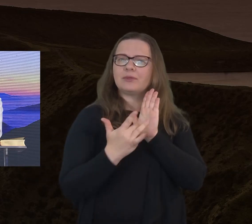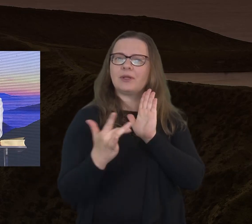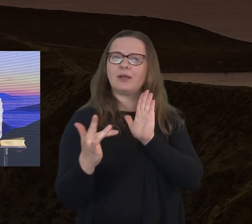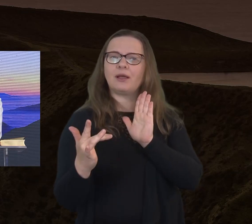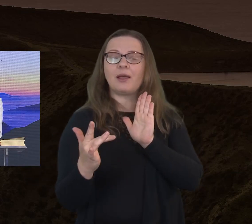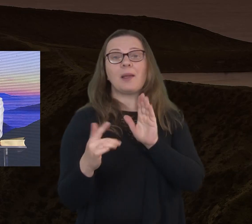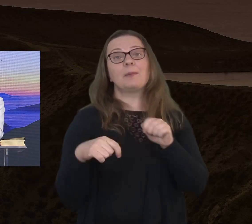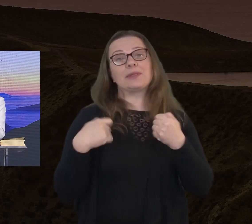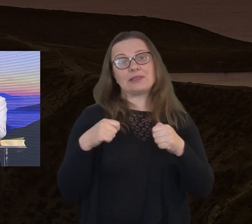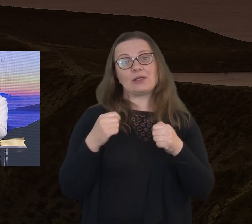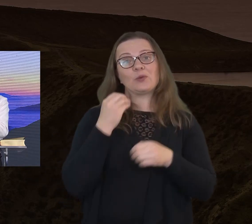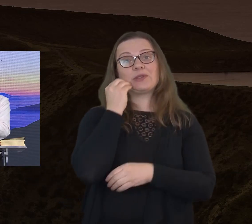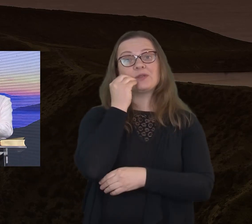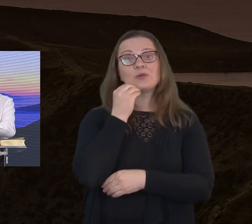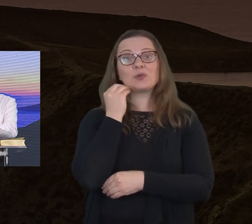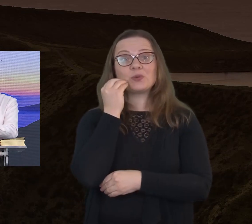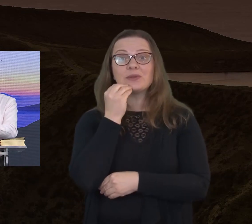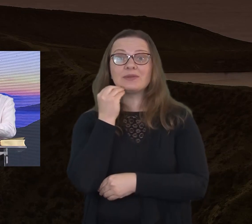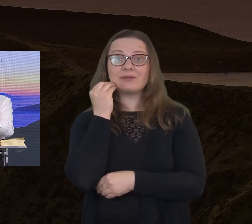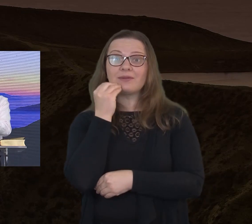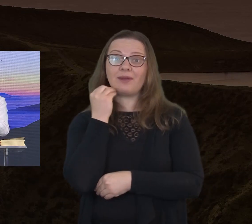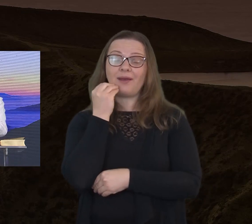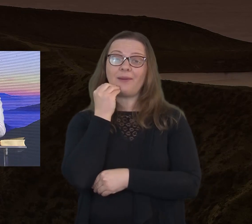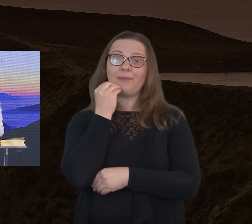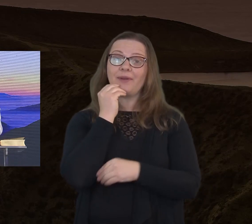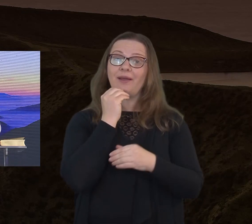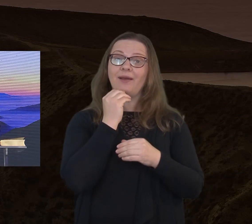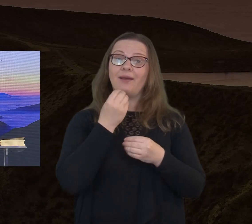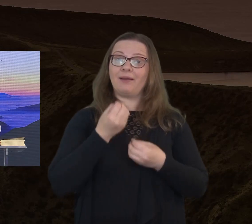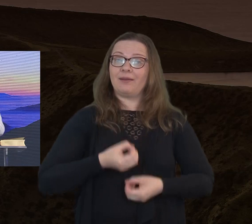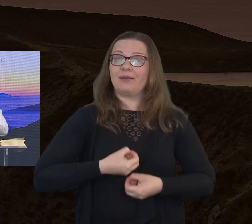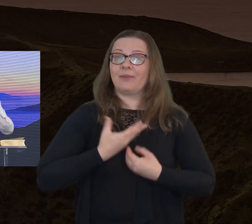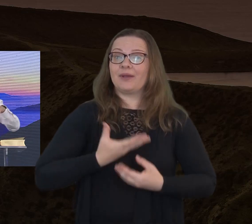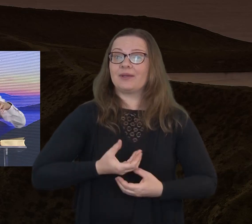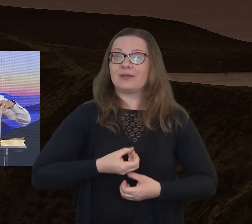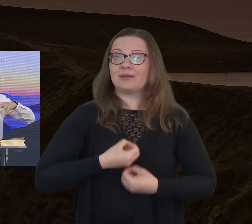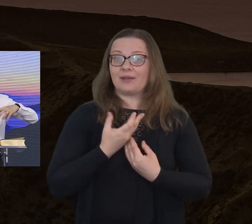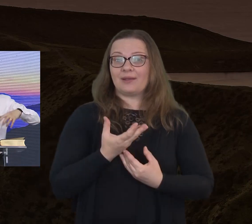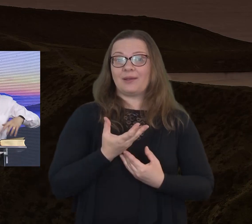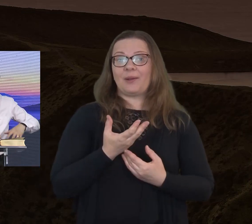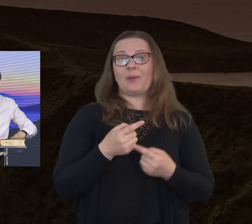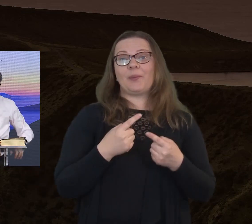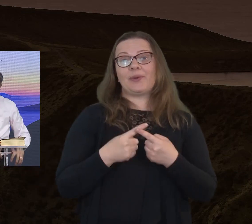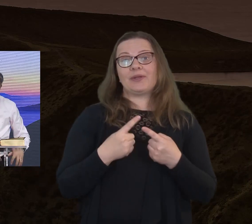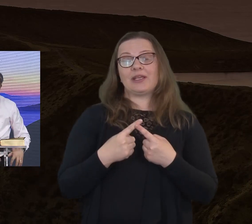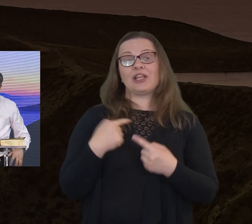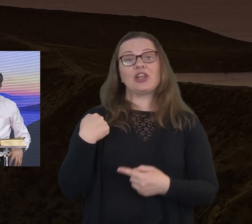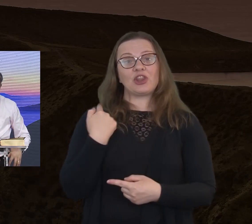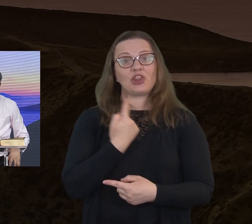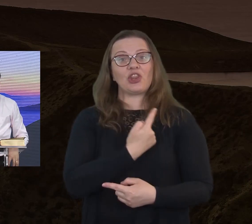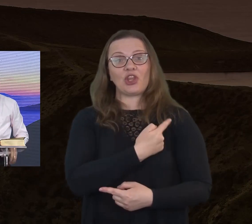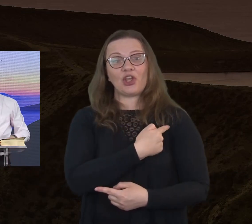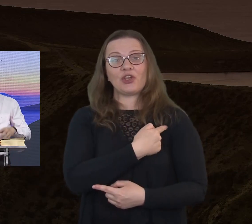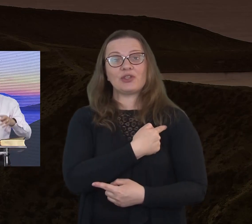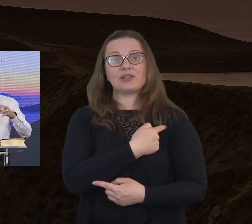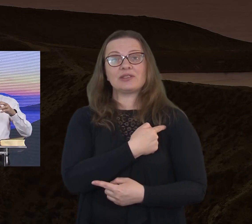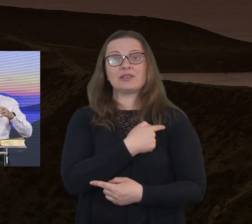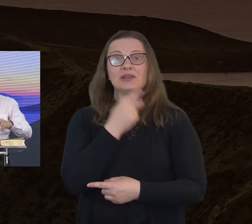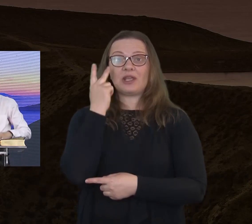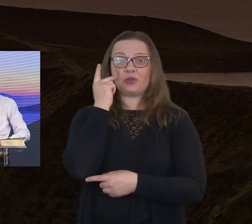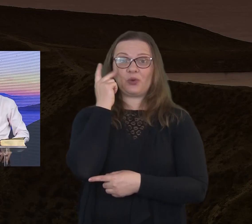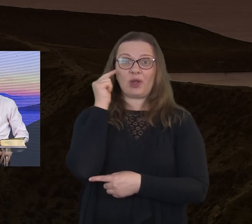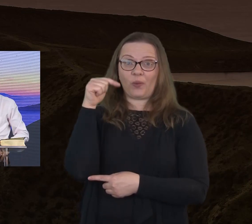comendo, desfrutando dessa riqueza, quer dizer, então precisa de alguém que nasceu nessa terra, no Brasil, que